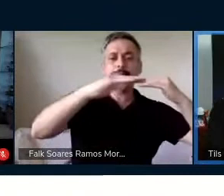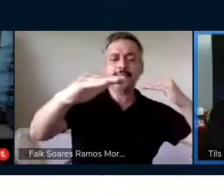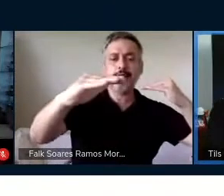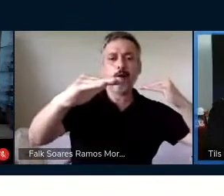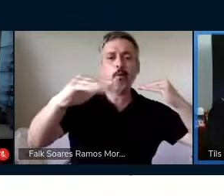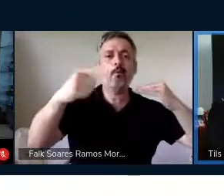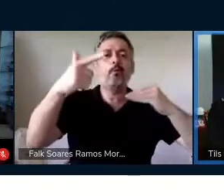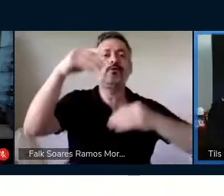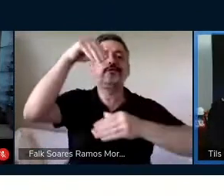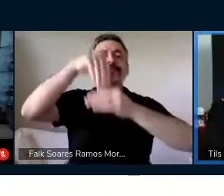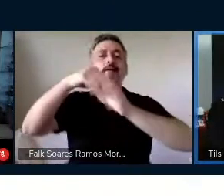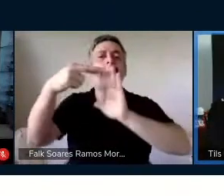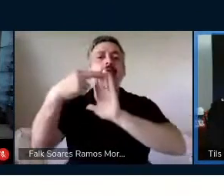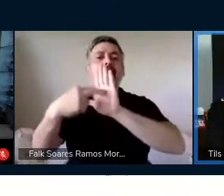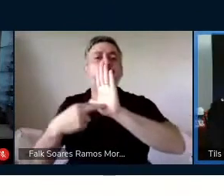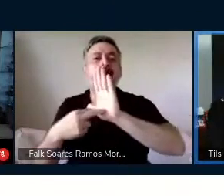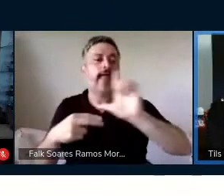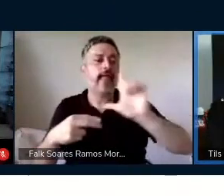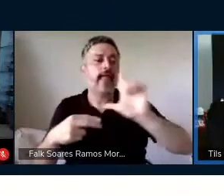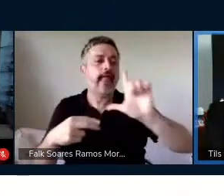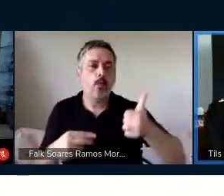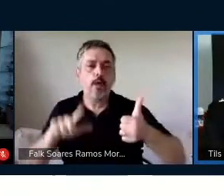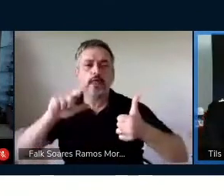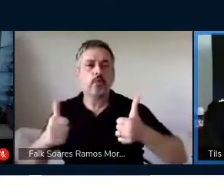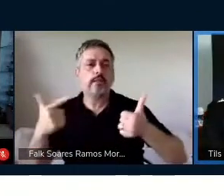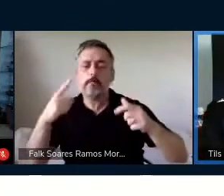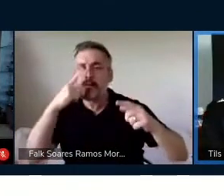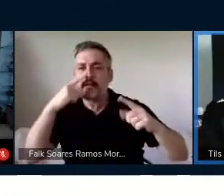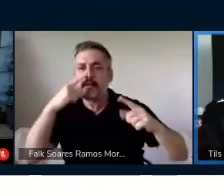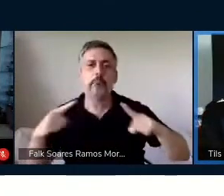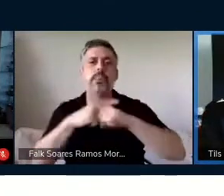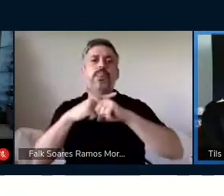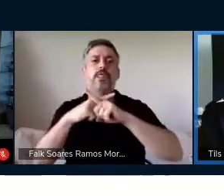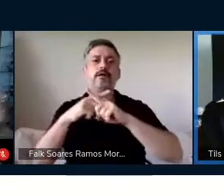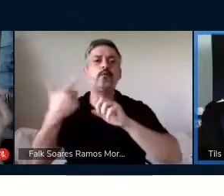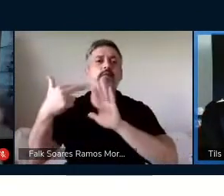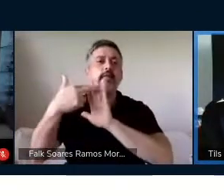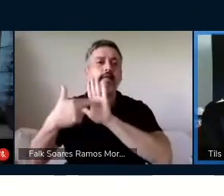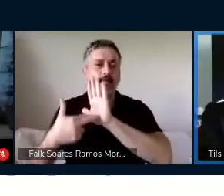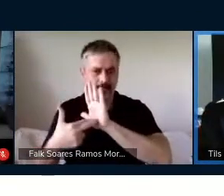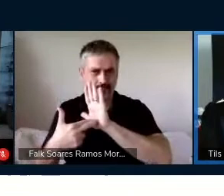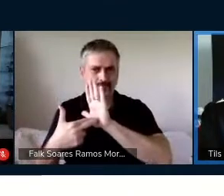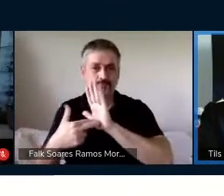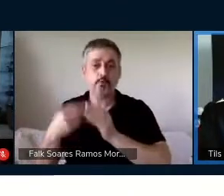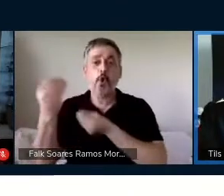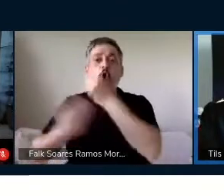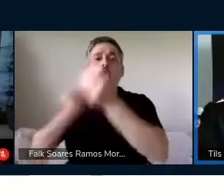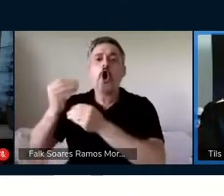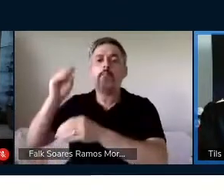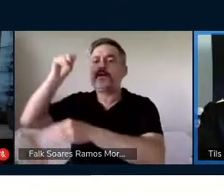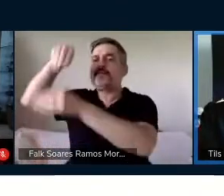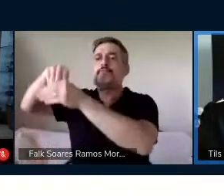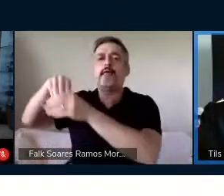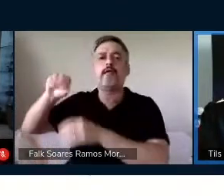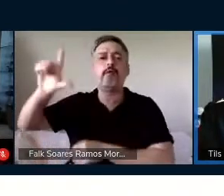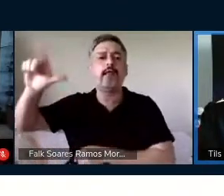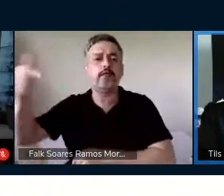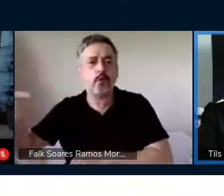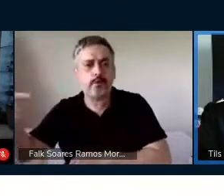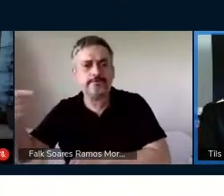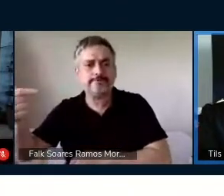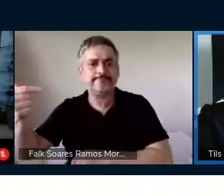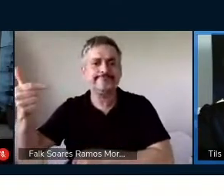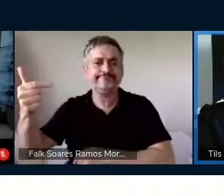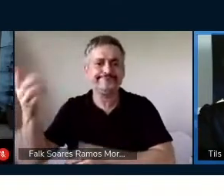Então, nós temos aqui, seria a primeira situação, a L1, a língua padrão, e aí nós temos um processo